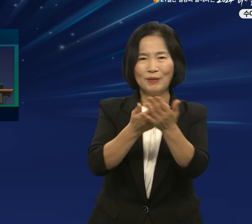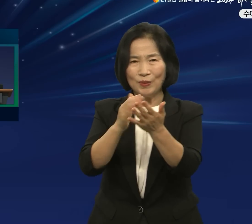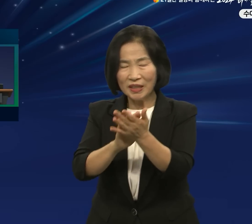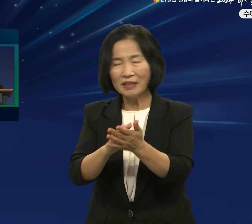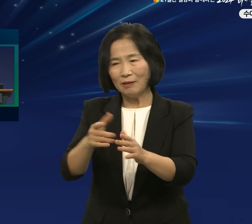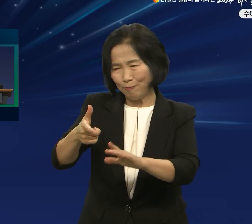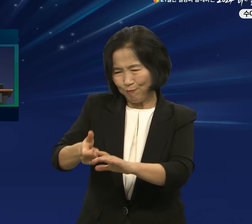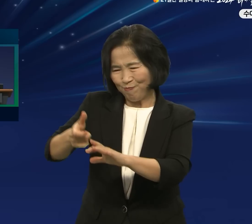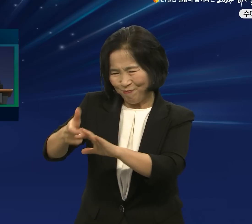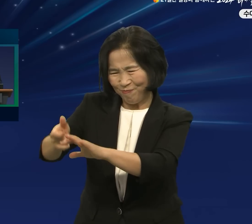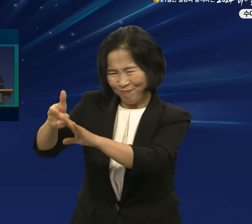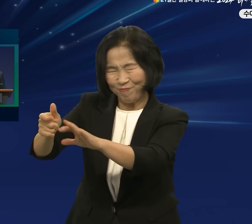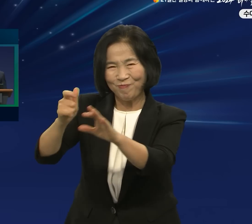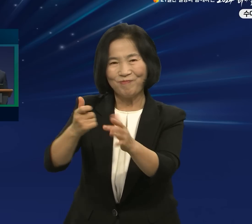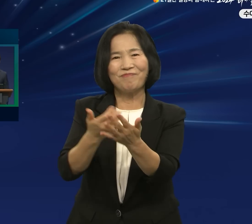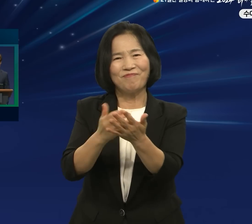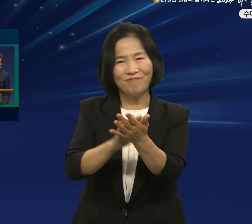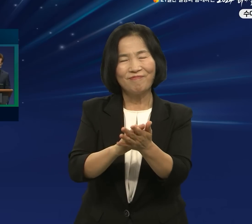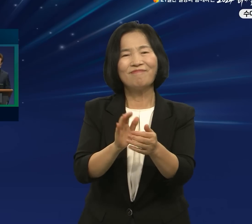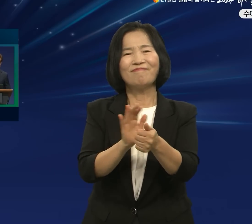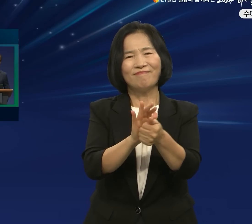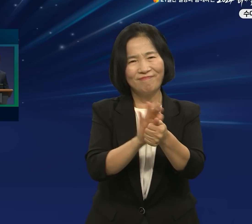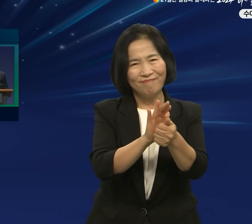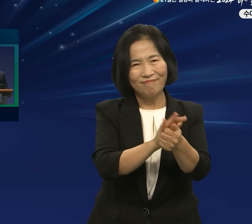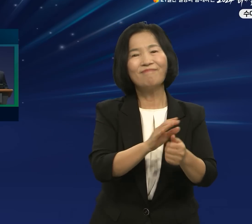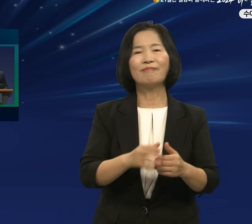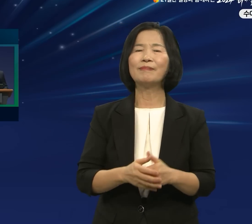섬기고 있습니다.